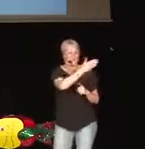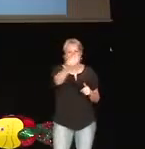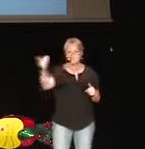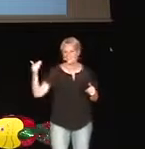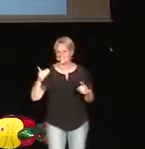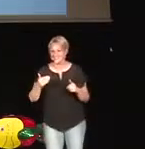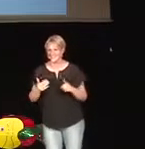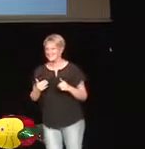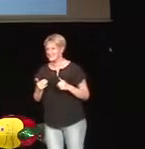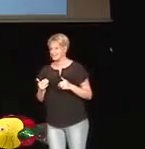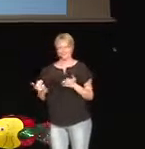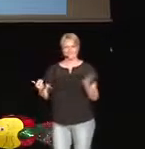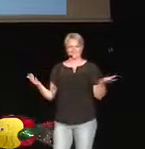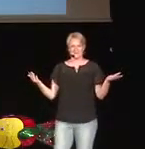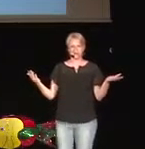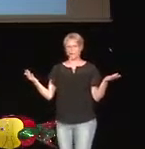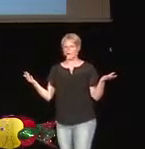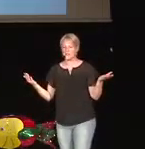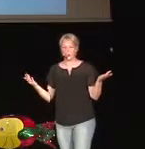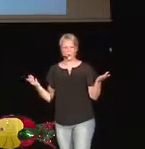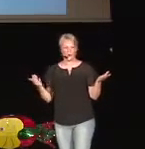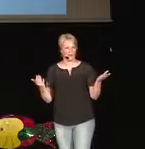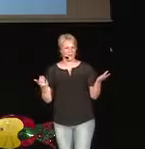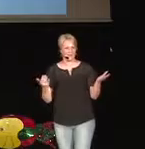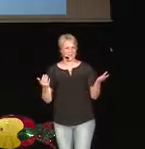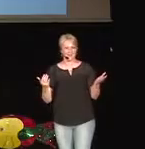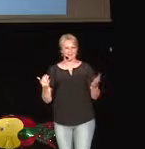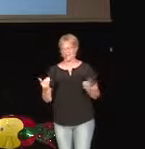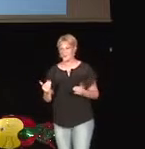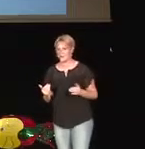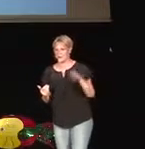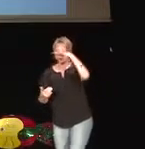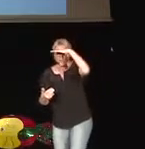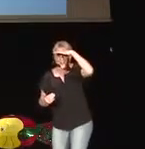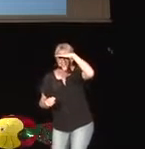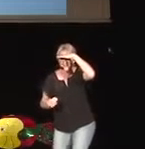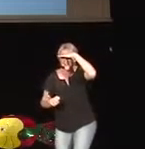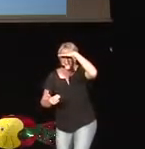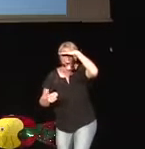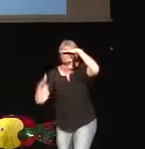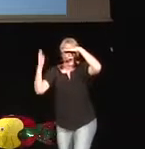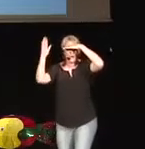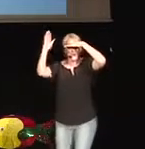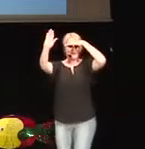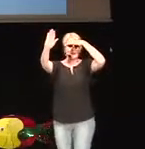Bonjour à tous. Comment on se dit bonjour en langue des signes? Est-ce que vous avez vu tout à l'heure? On met la main comme